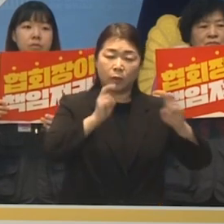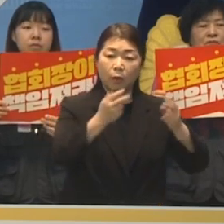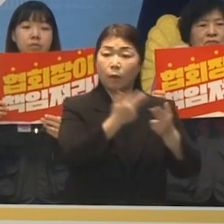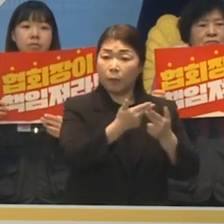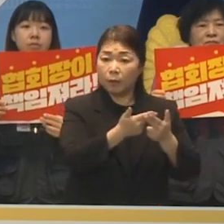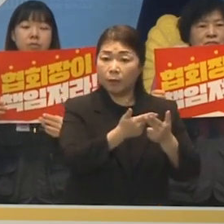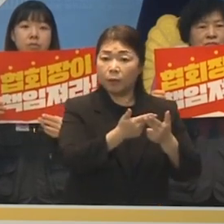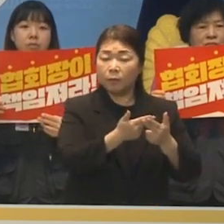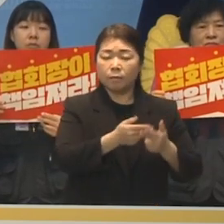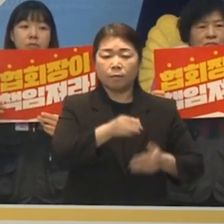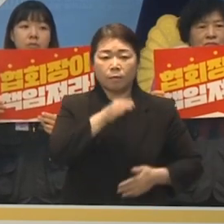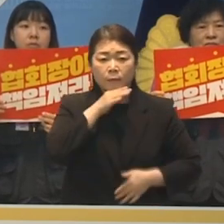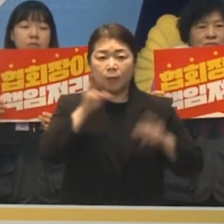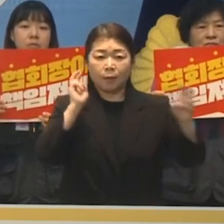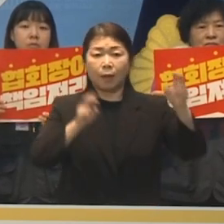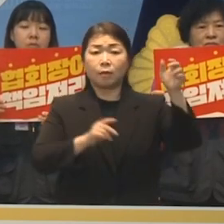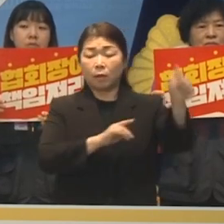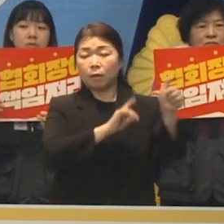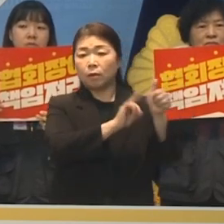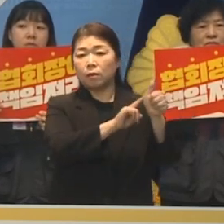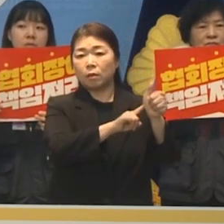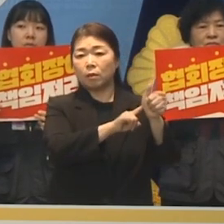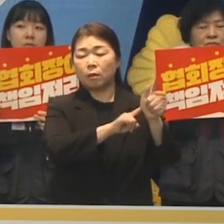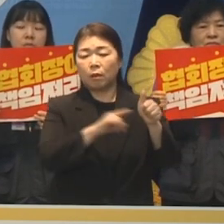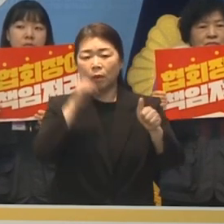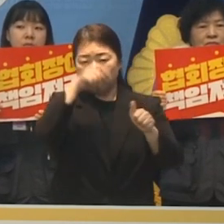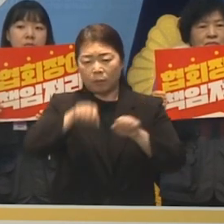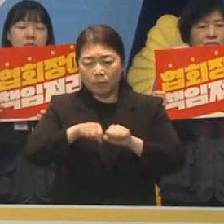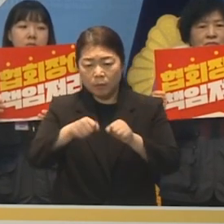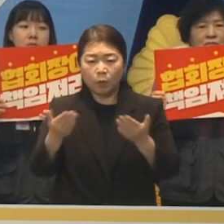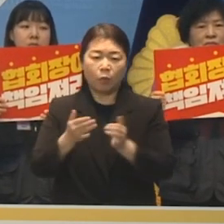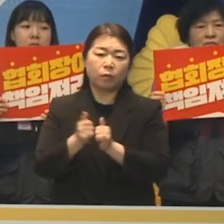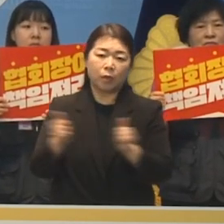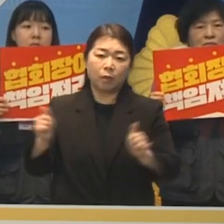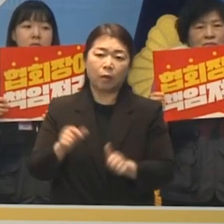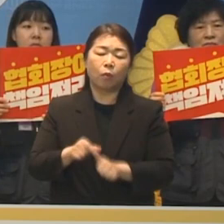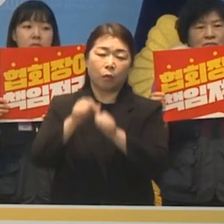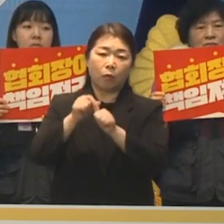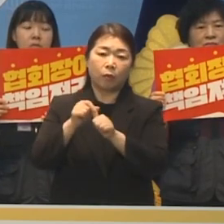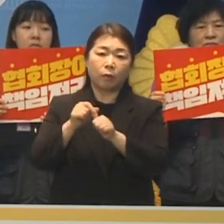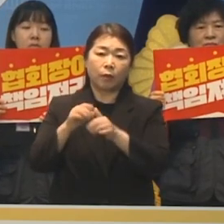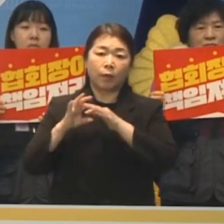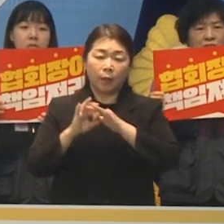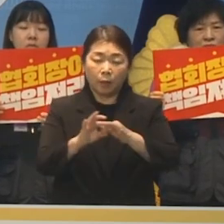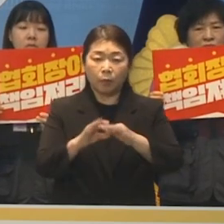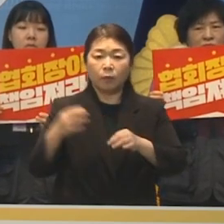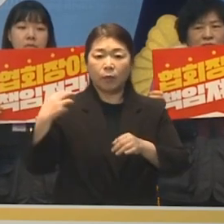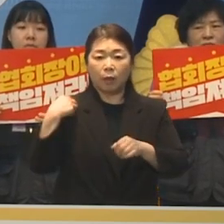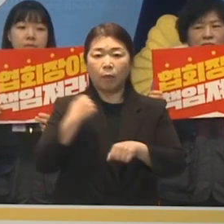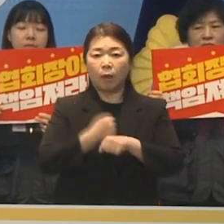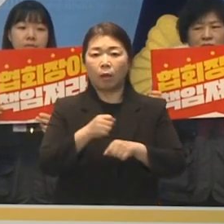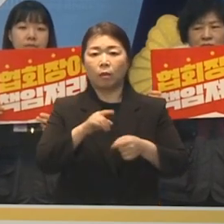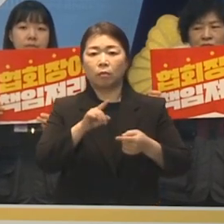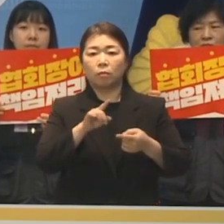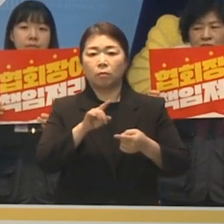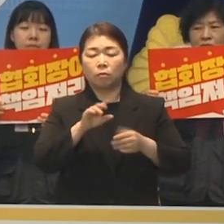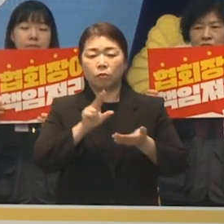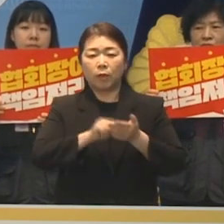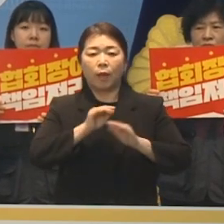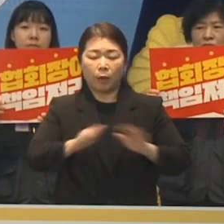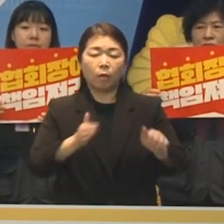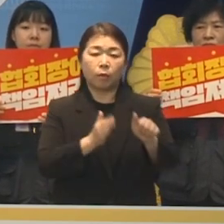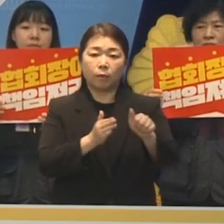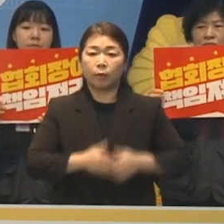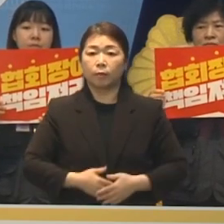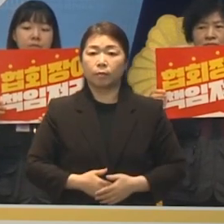한국전기공사협회는 진짜 사장으로서 미화 노동자의 고용에 책임 있게 나서야 한다.